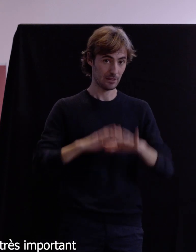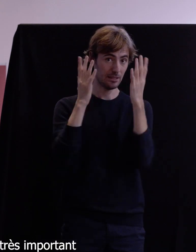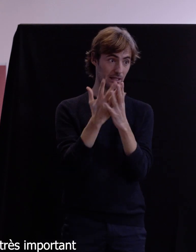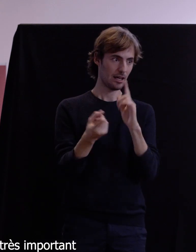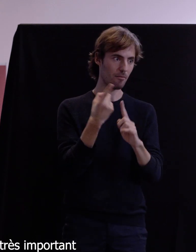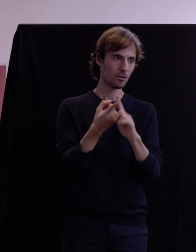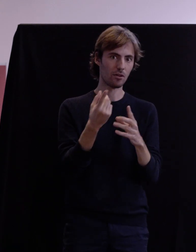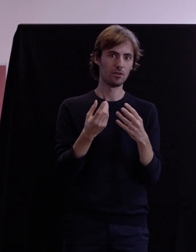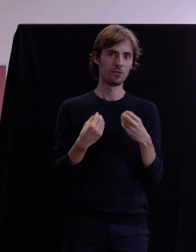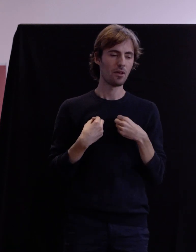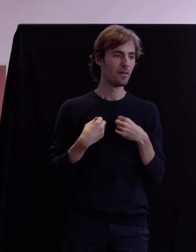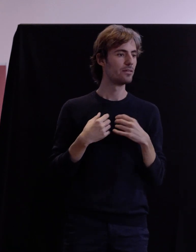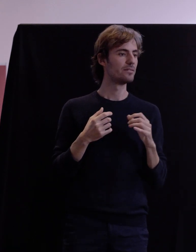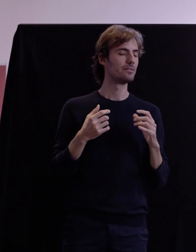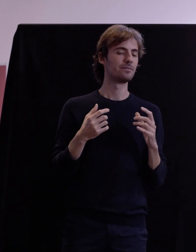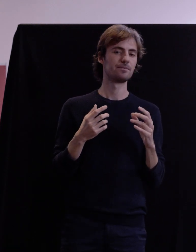d'avoir une dynamique